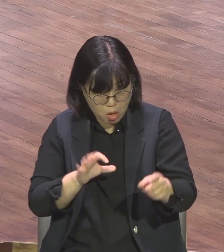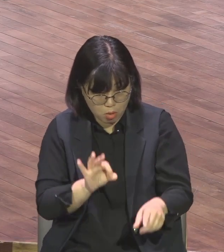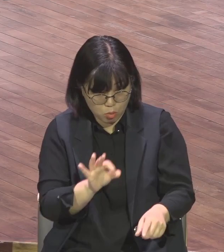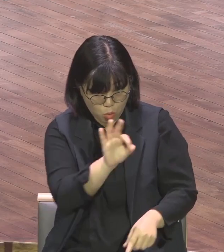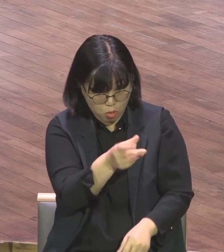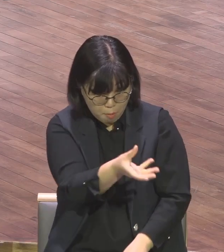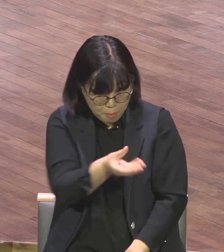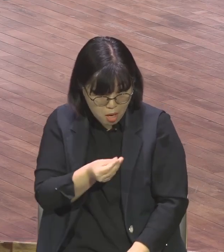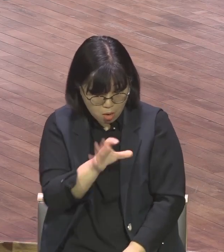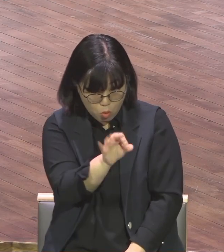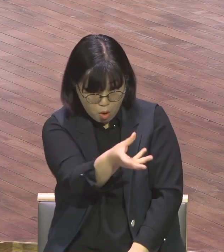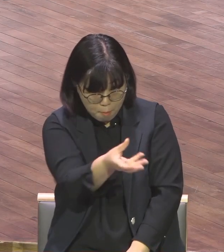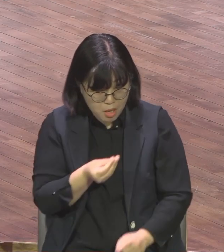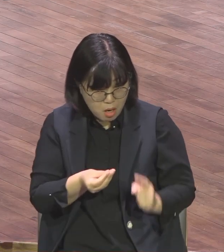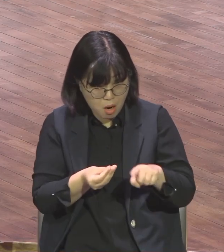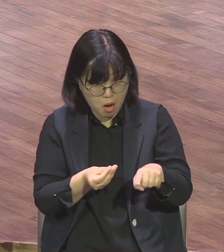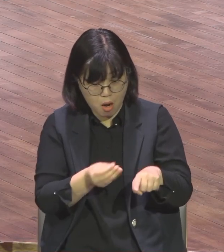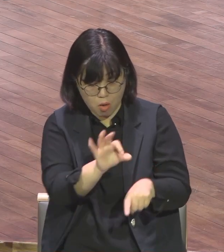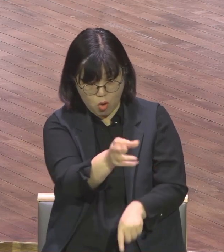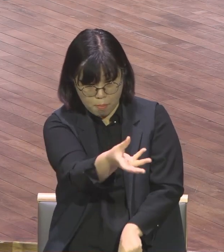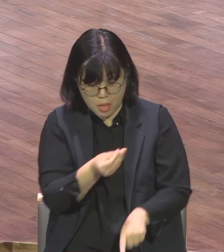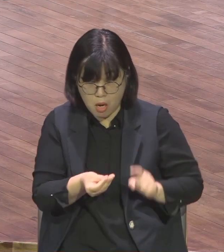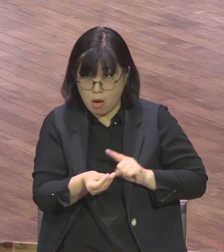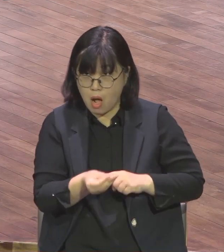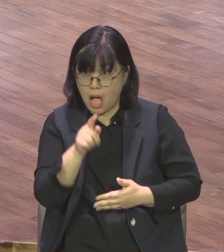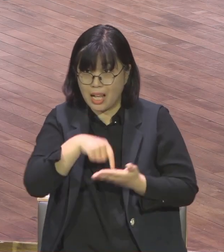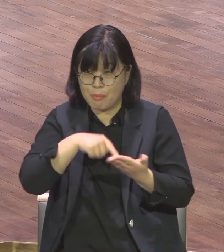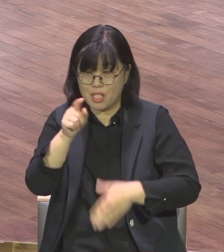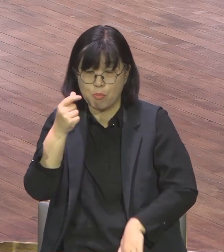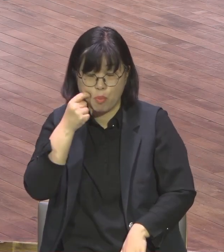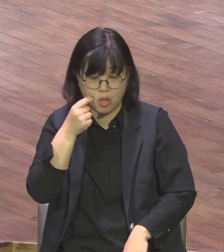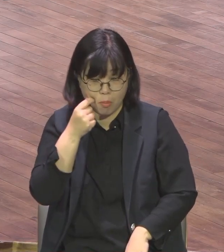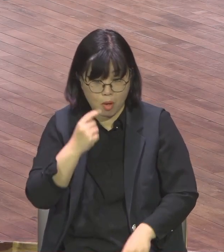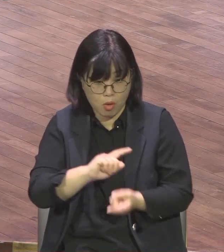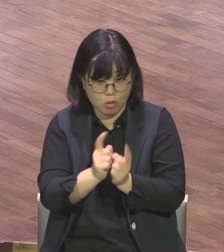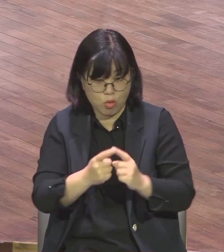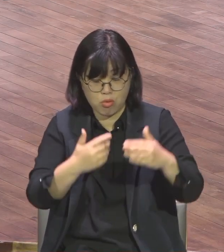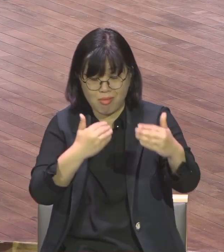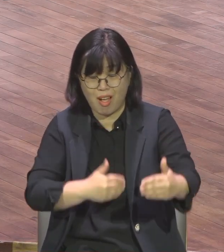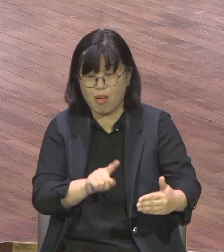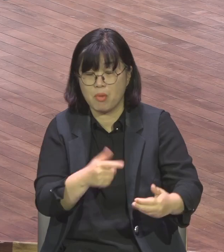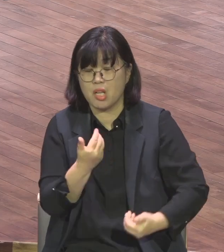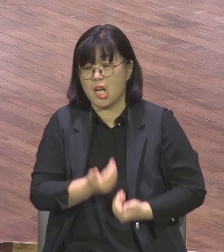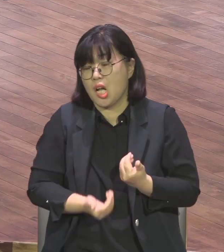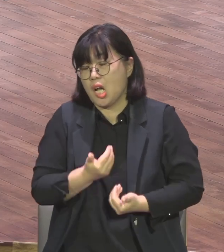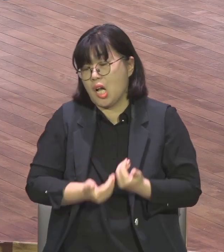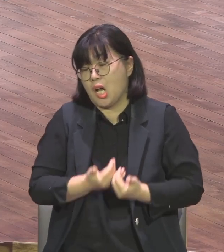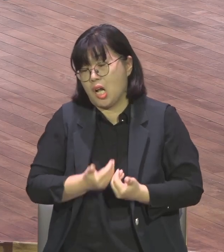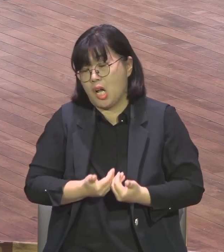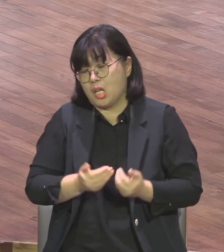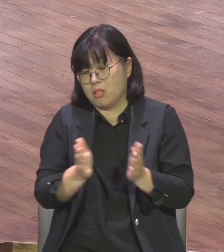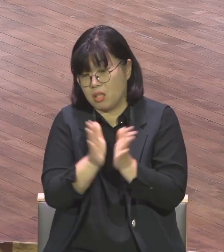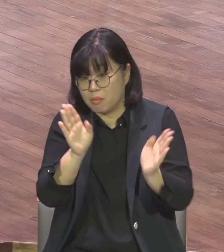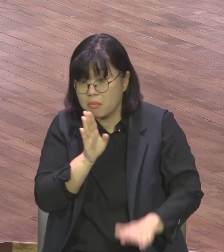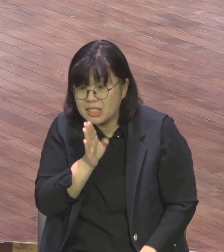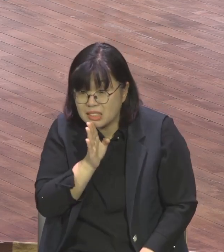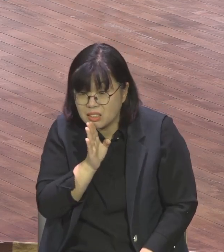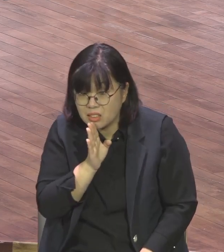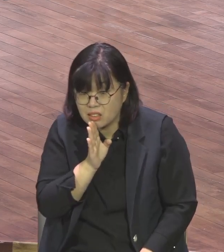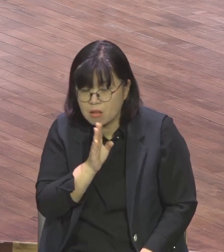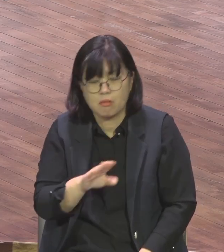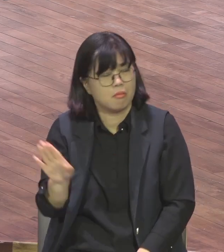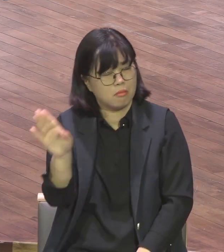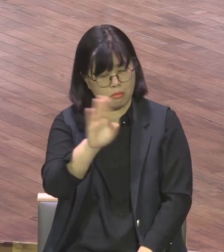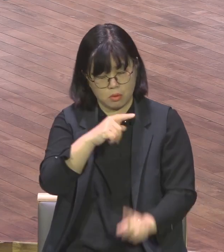거래 하지 마시기 바랍니다. 돈을 주고 싶고 돈 빌려달라 그러거든 주면서 안 받아도 돼